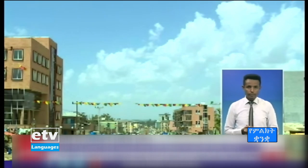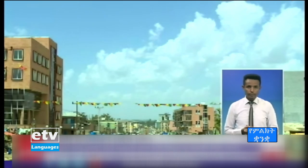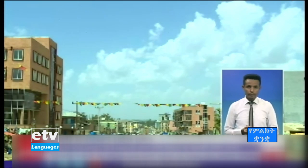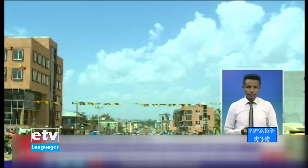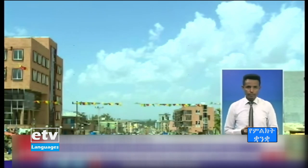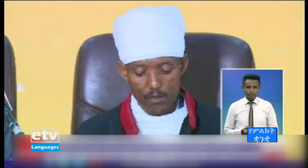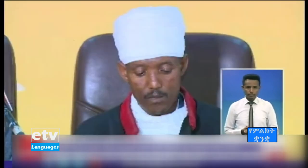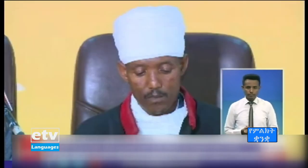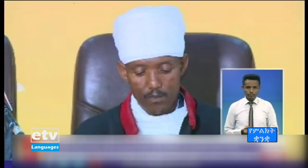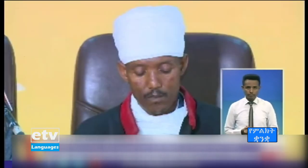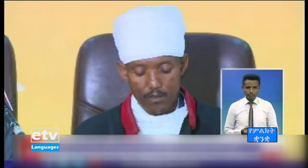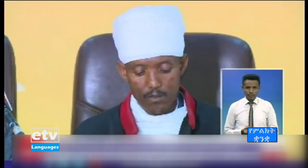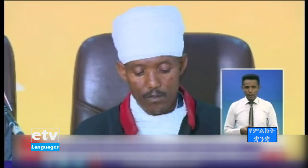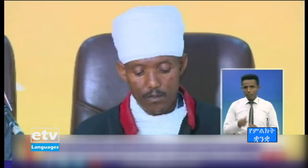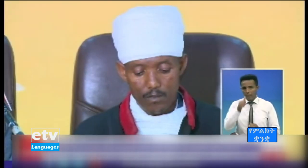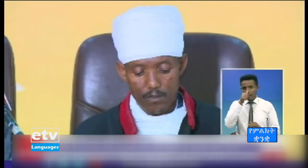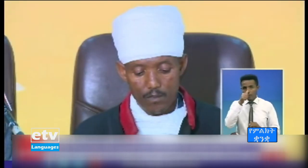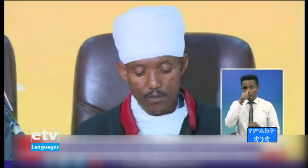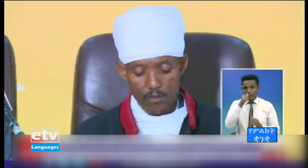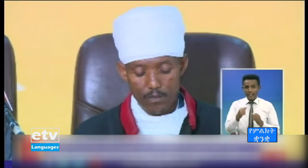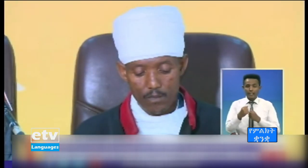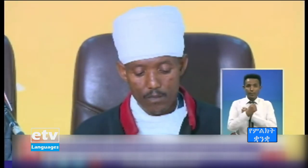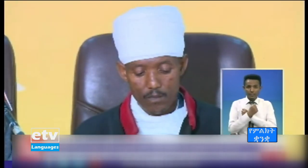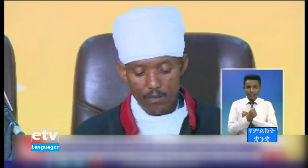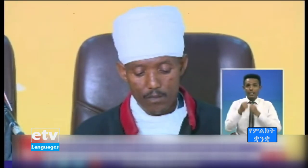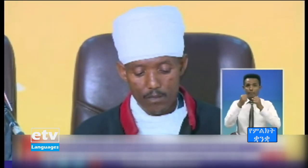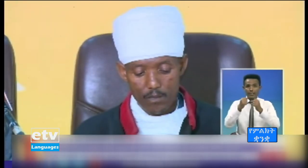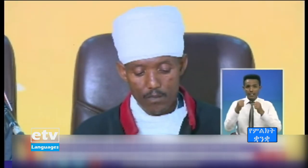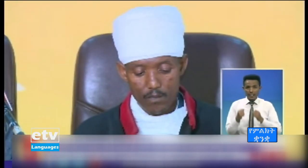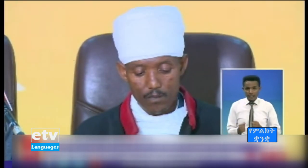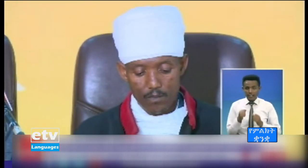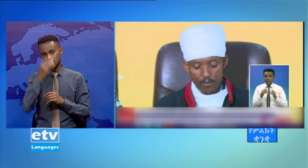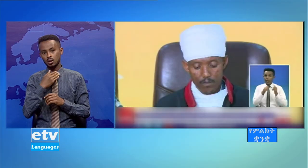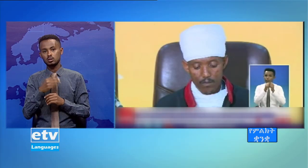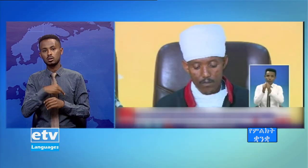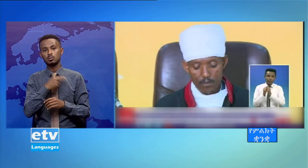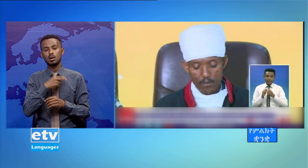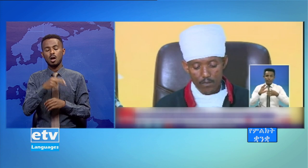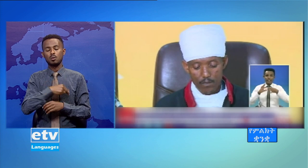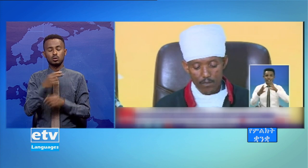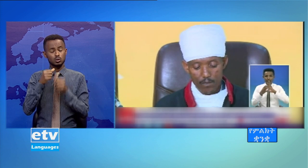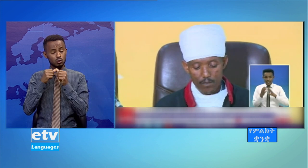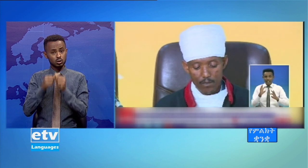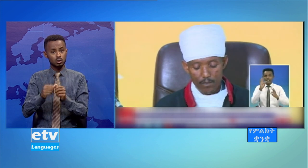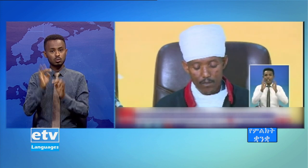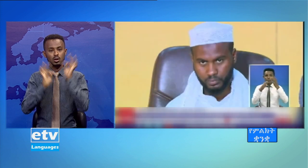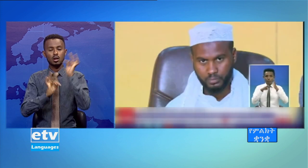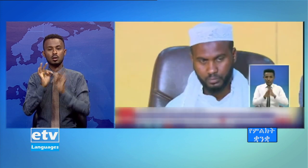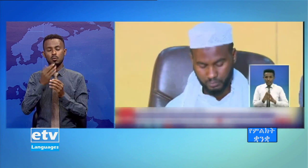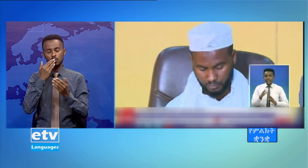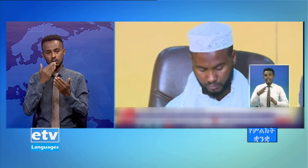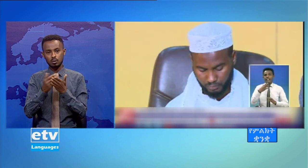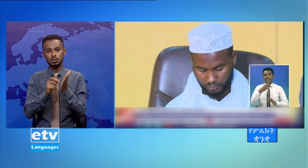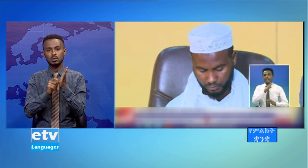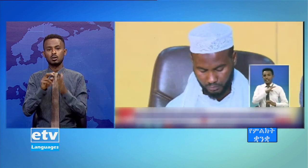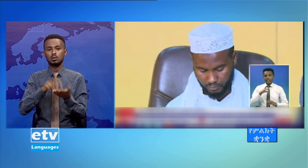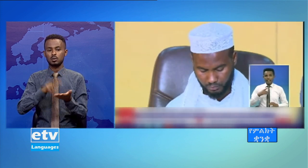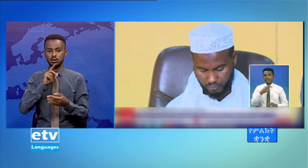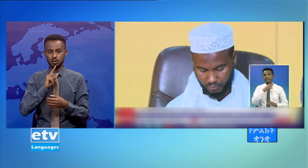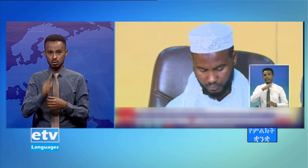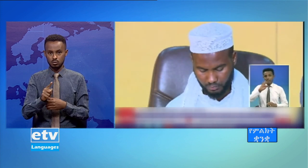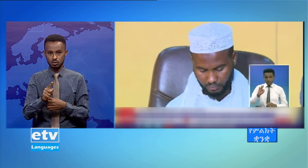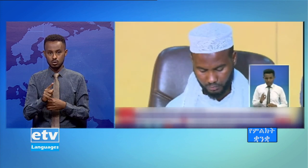የመቻቻል ያብሮነትና የመተሳሰብ ታሪክ ውስጥ የክርስትናና የእስልምና ሃይማኖቶች ቀደምት ታሪክ በመልካም ተምሳሌትነት የሚነሳ